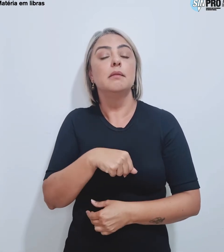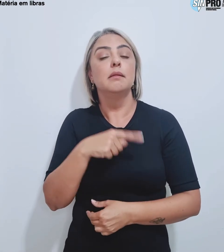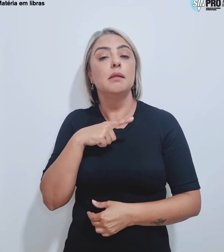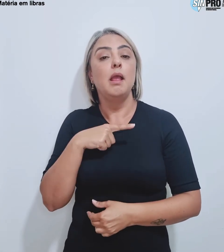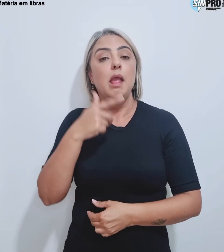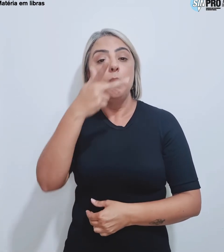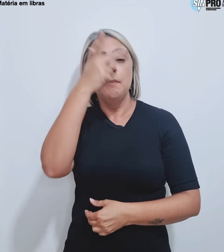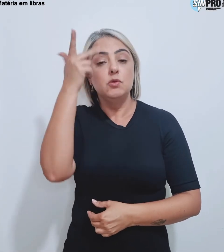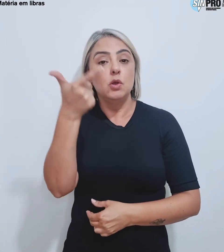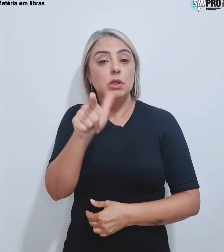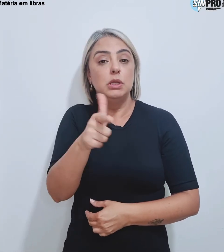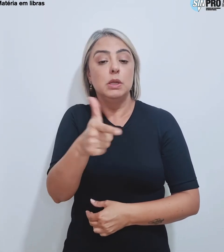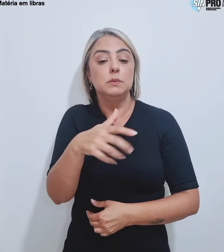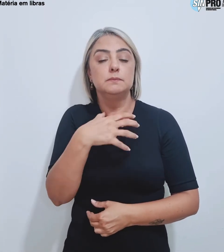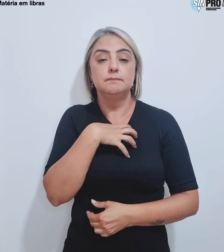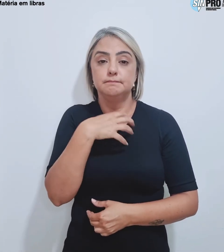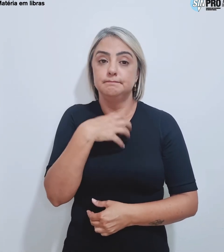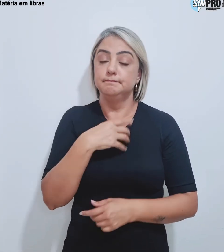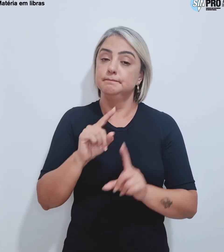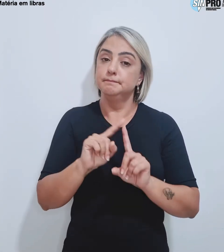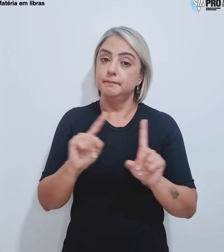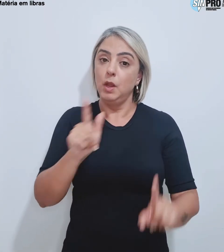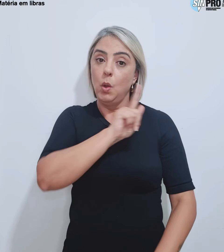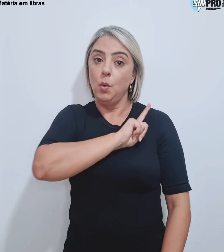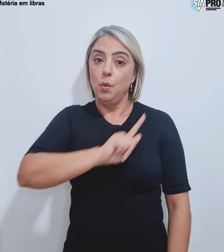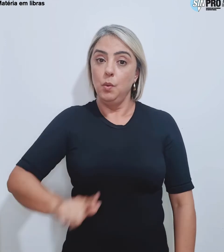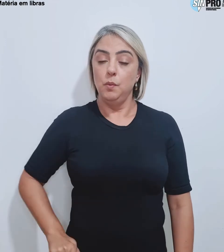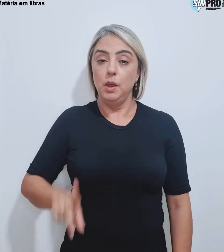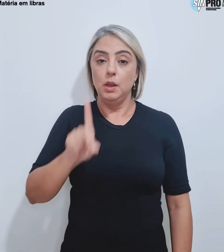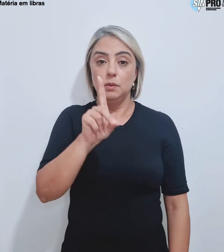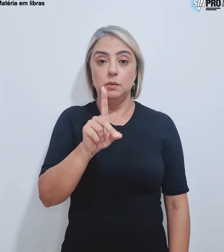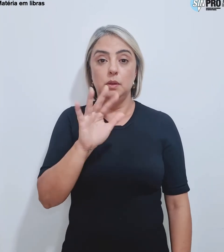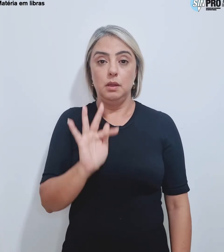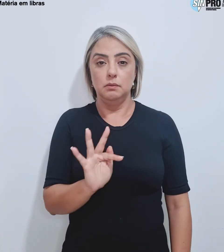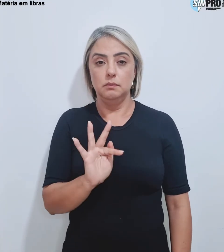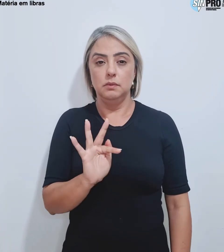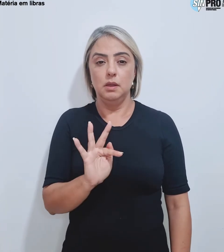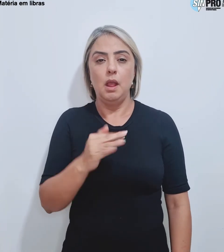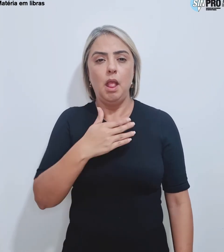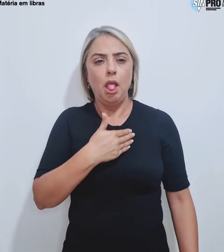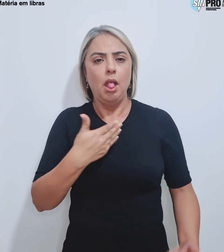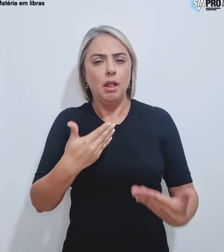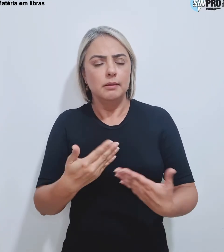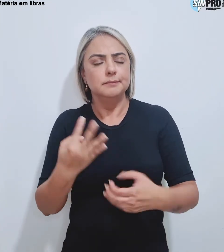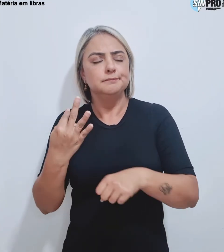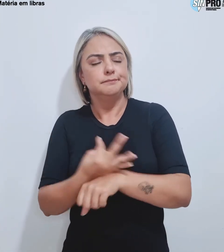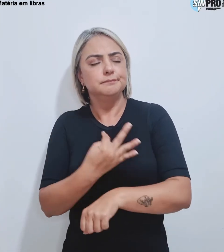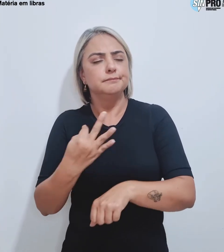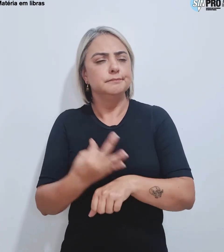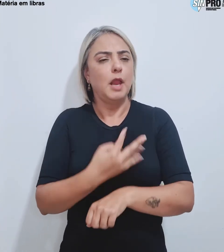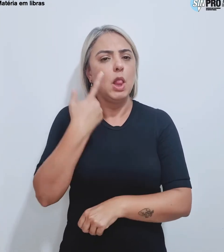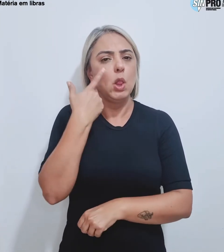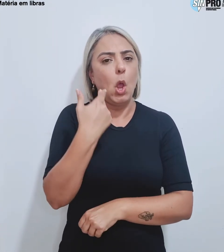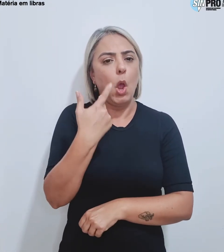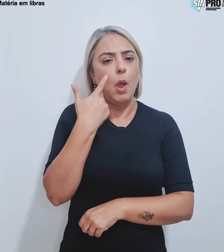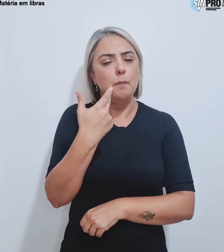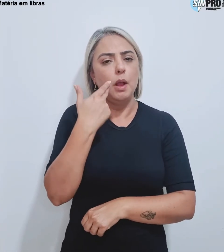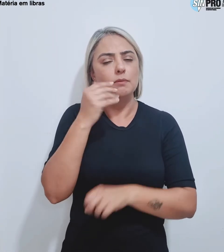pessoas assintomáticas. Embora o governo do Distrito Federal venha tentando normalizar